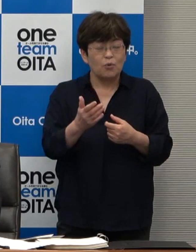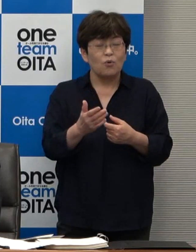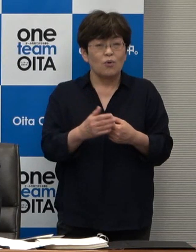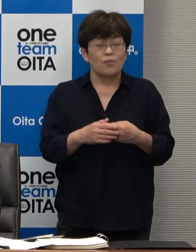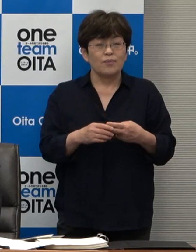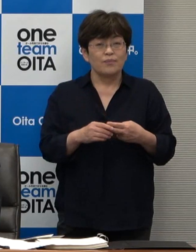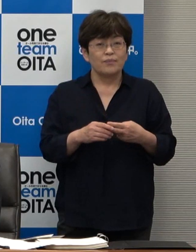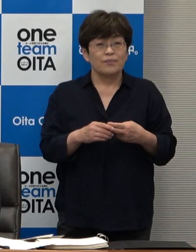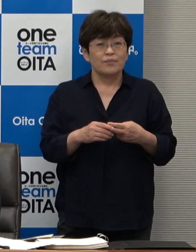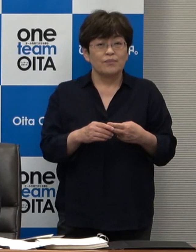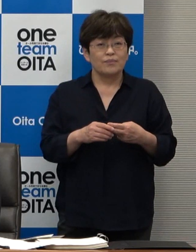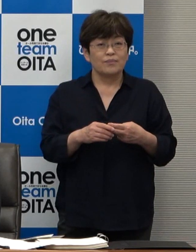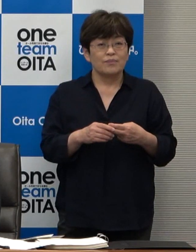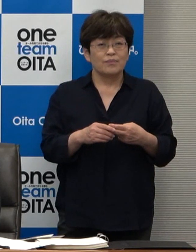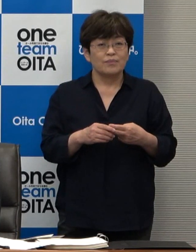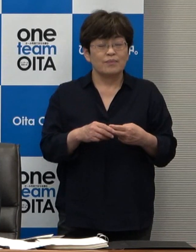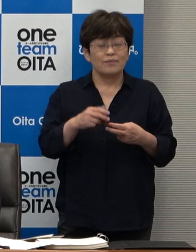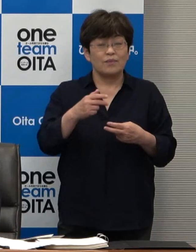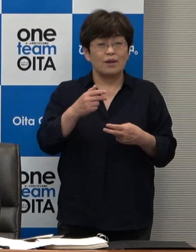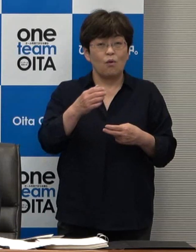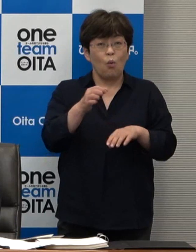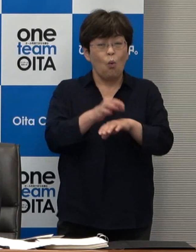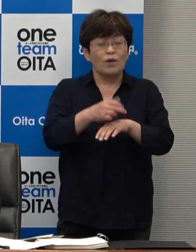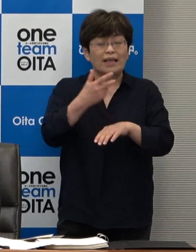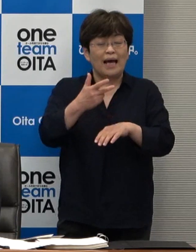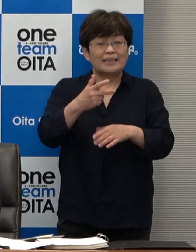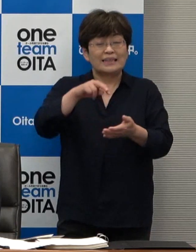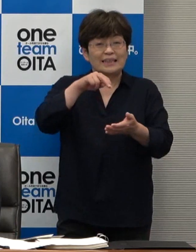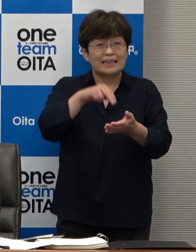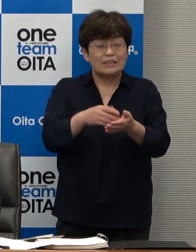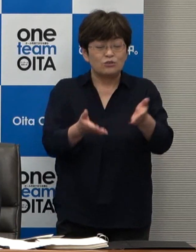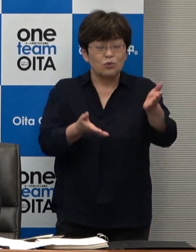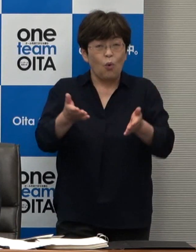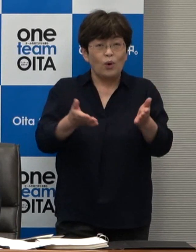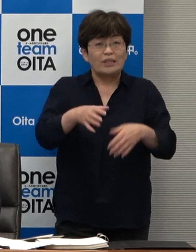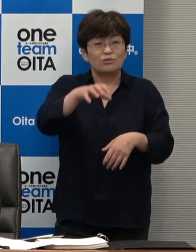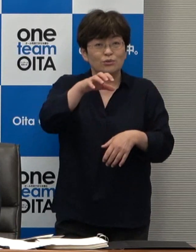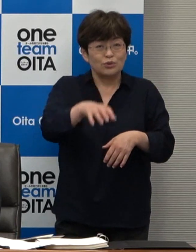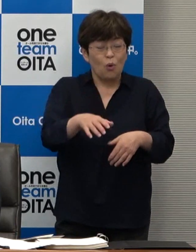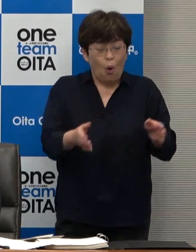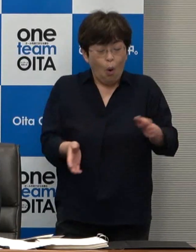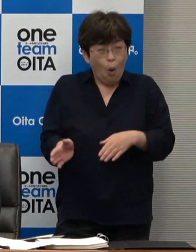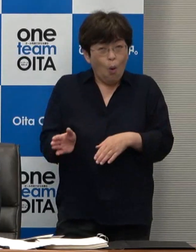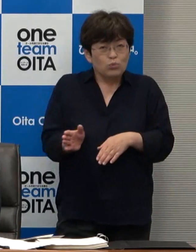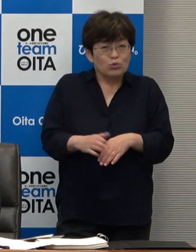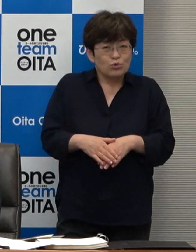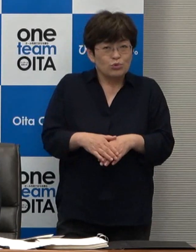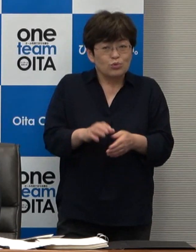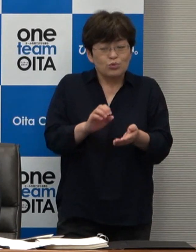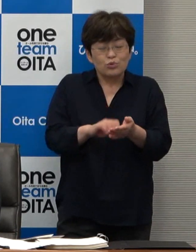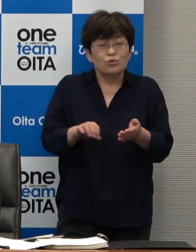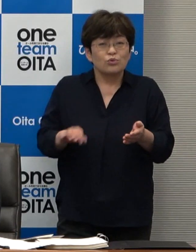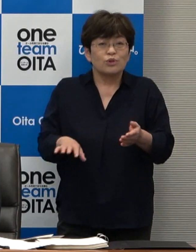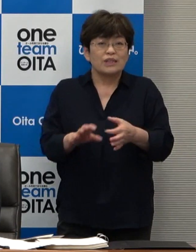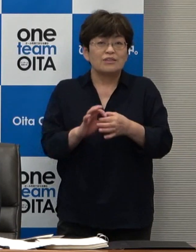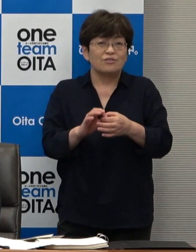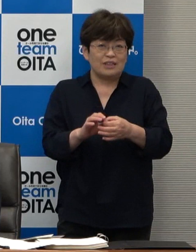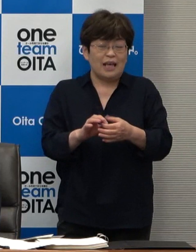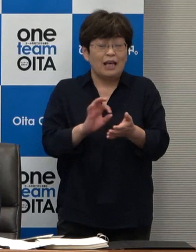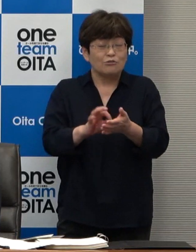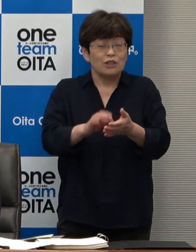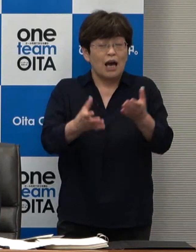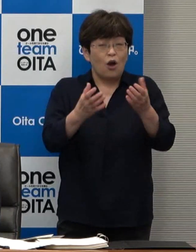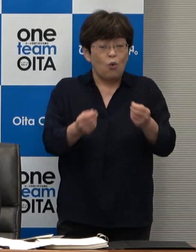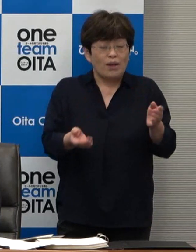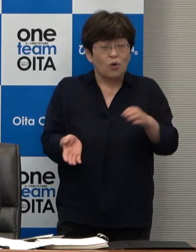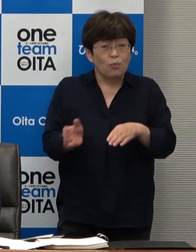2つ目、私立保育所とおむつ処分事業では、一律保育所認定こども園における使用済み紙おむつの